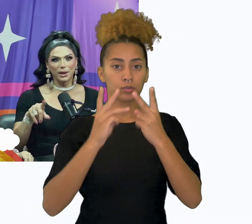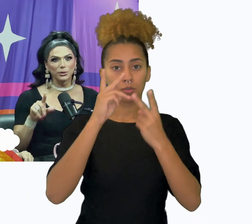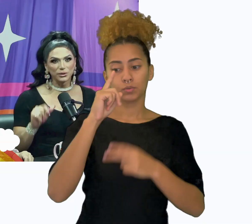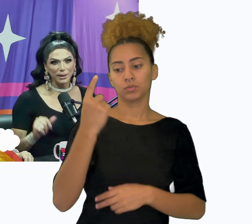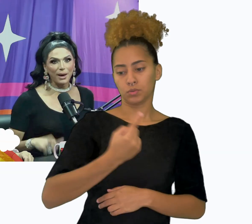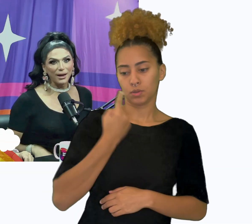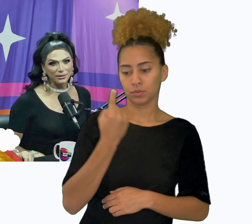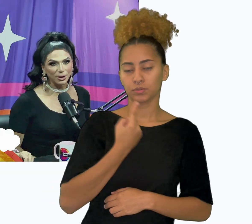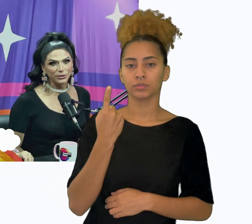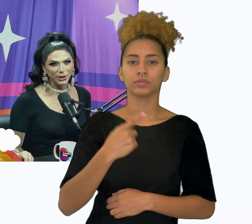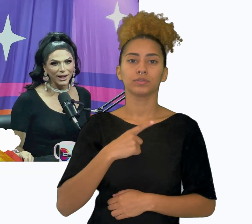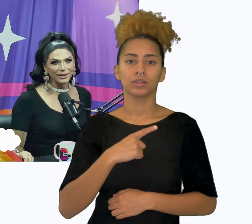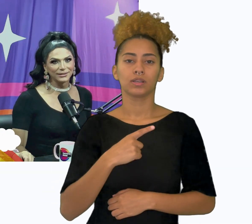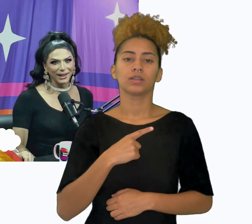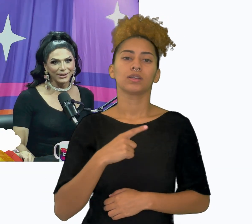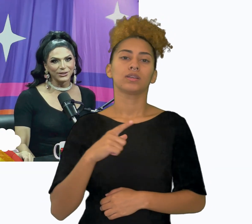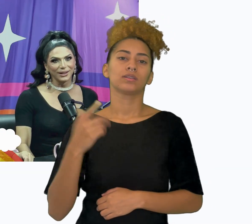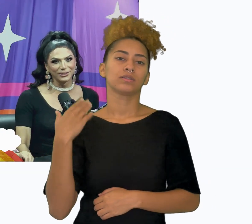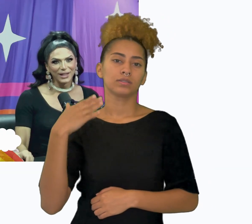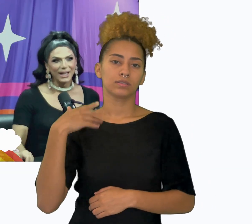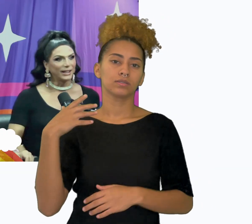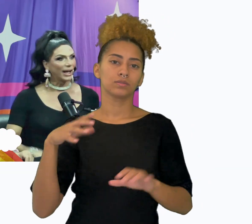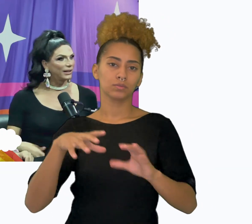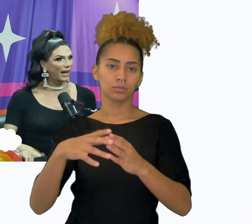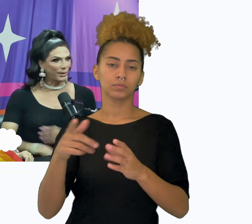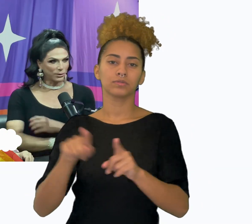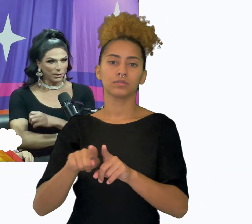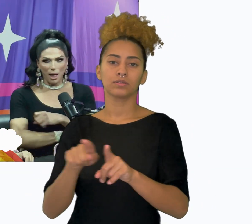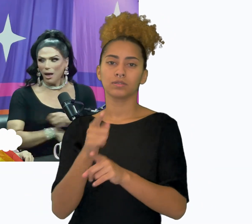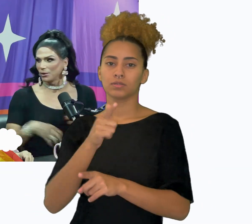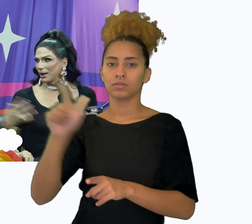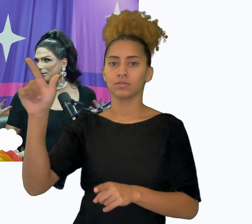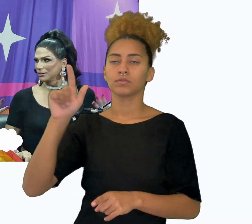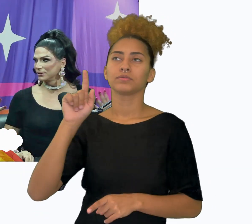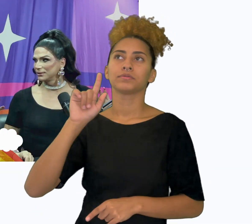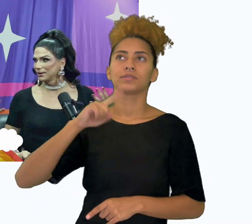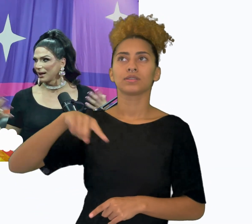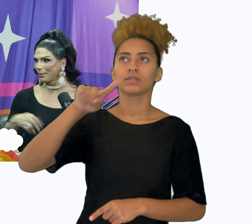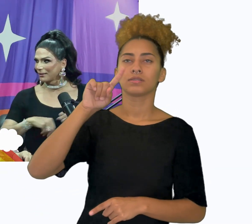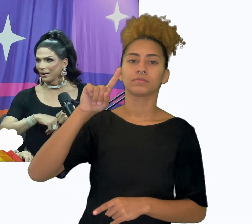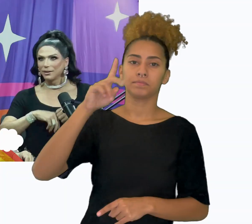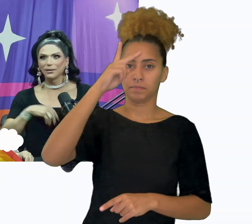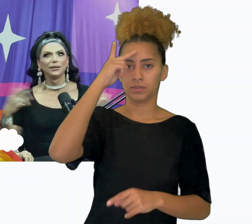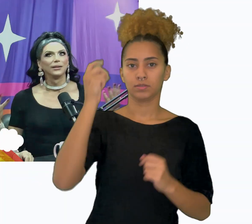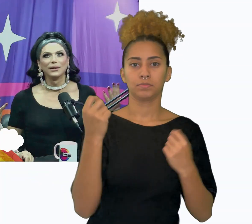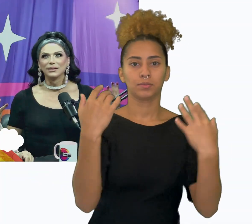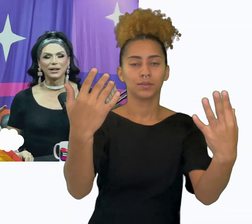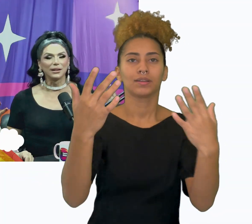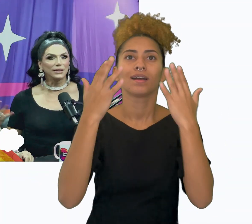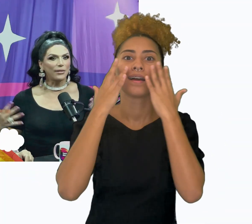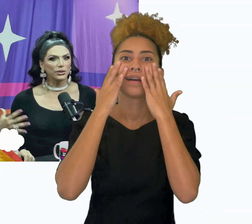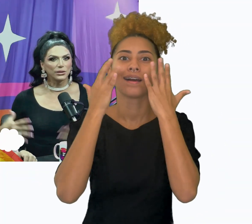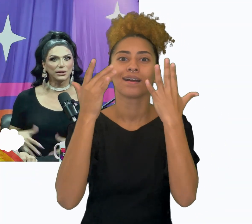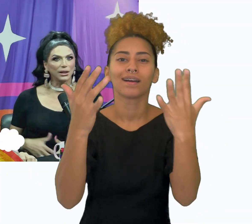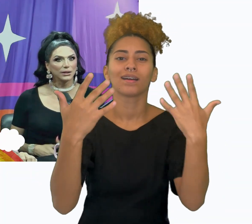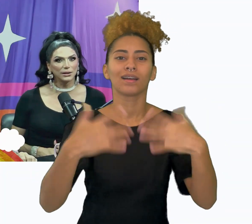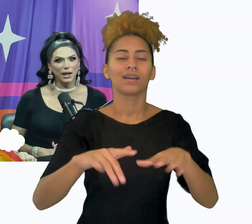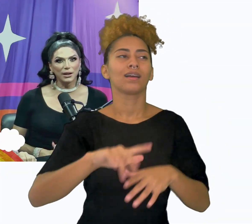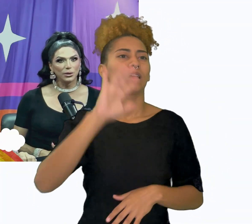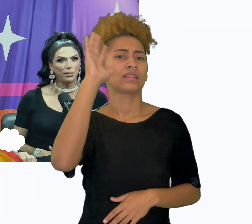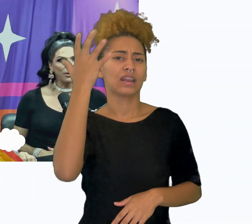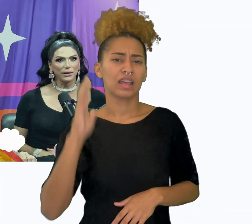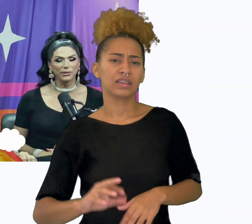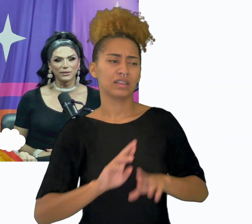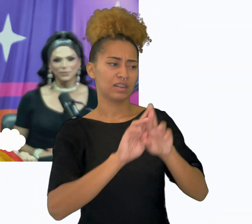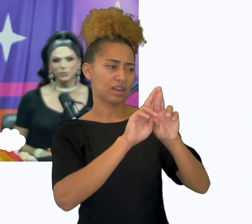me lembro dos The Bests of Drags, né? Que tinha que aí a pessoa, a plateia se encantava de tanta drag